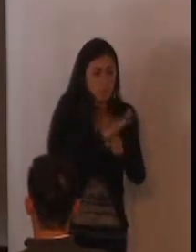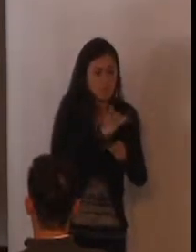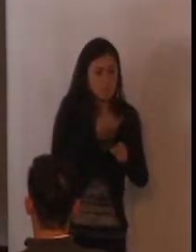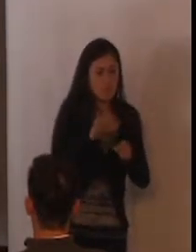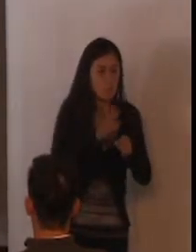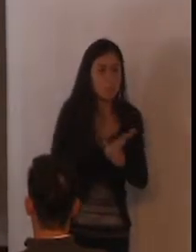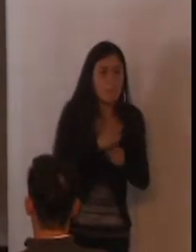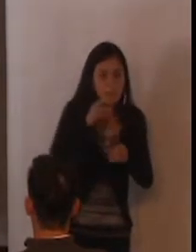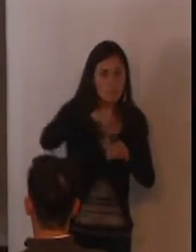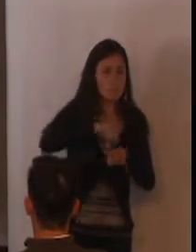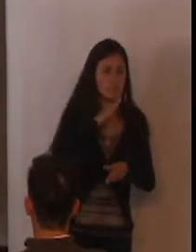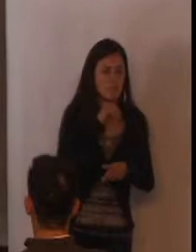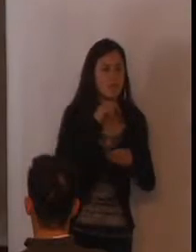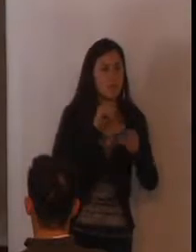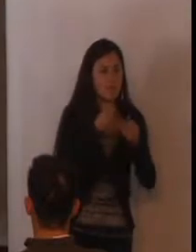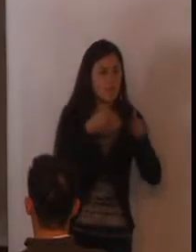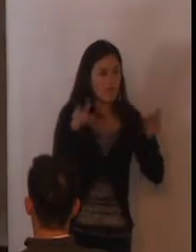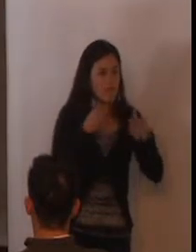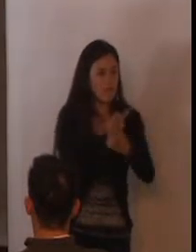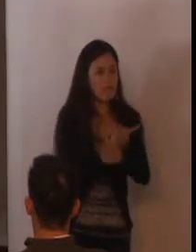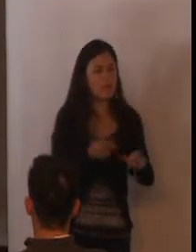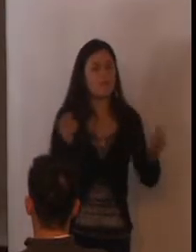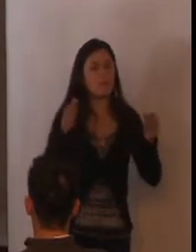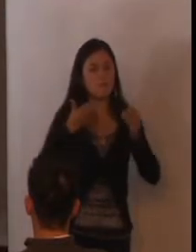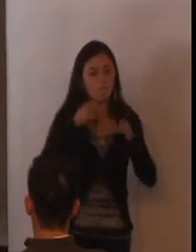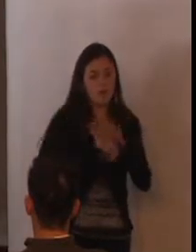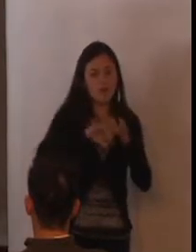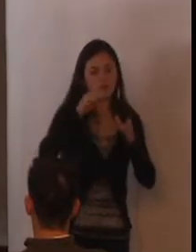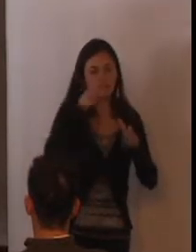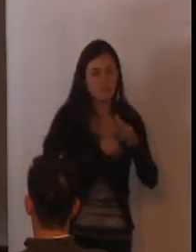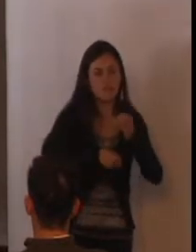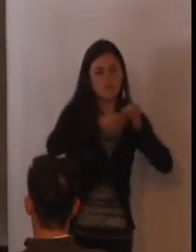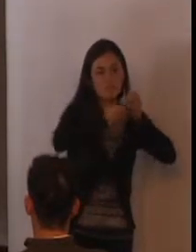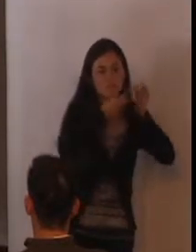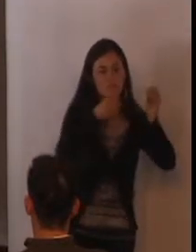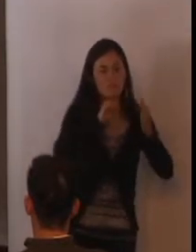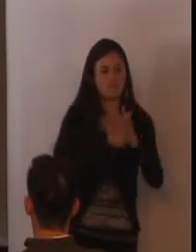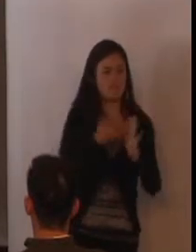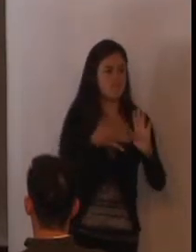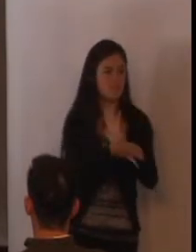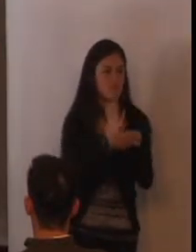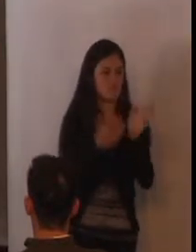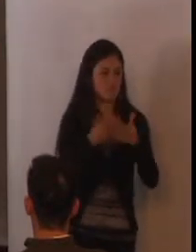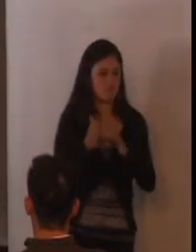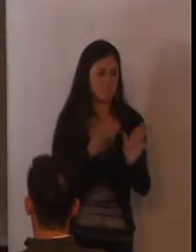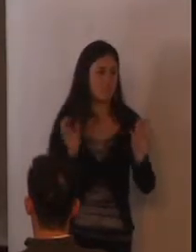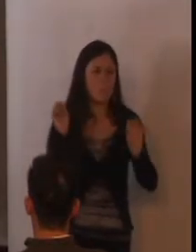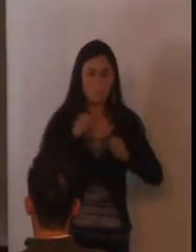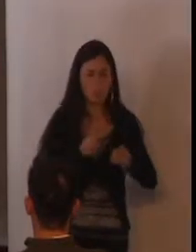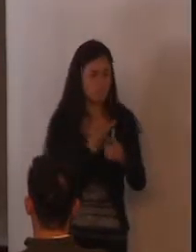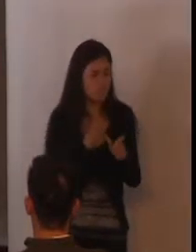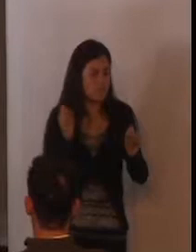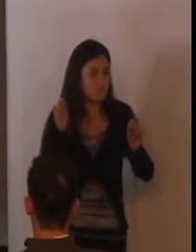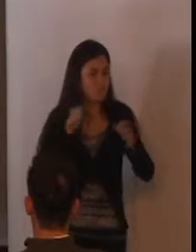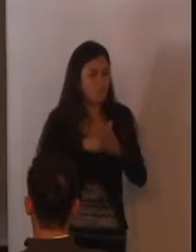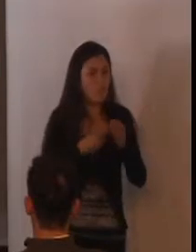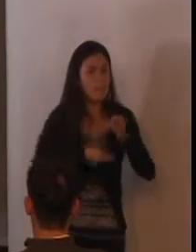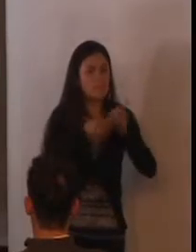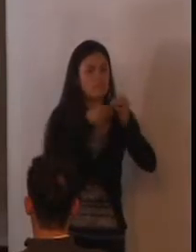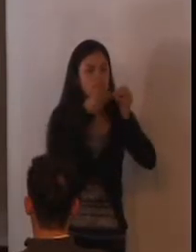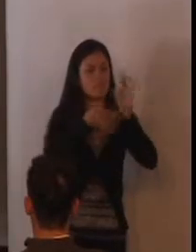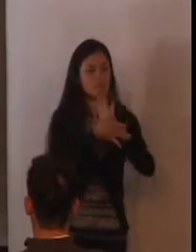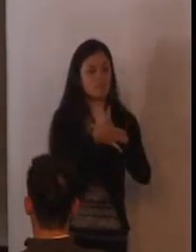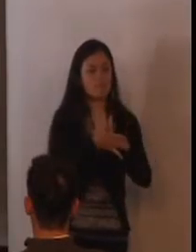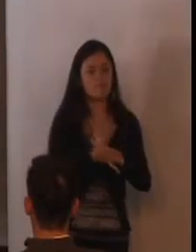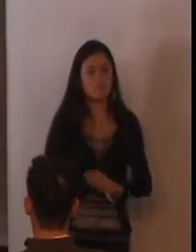es una información que nadie nos asegura que realmente se almacene y se fije. La forma de fijarla y de almacenarla es combinarla con un